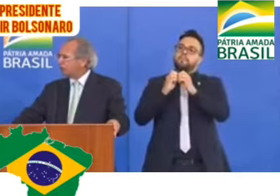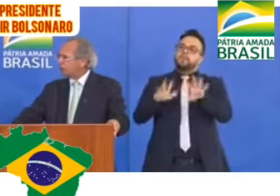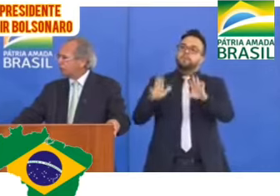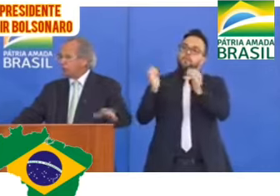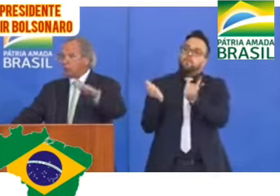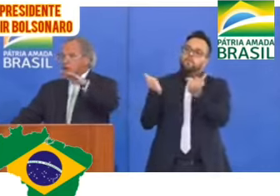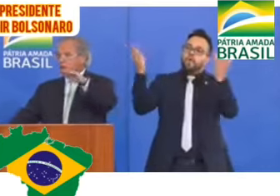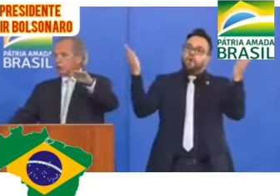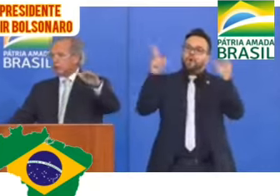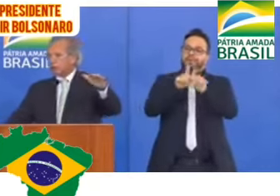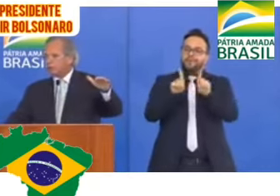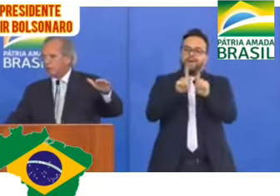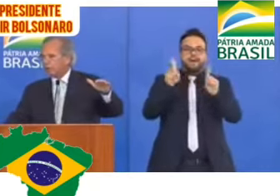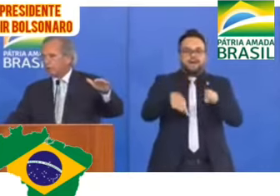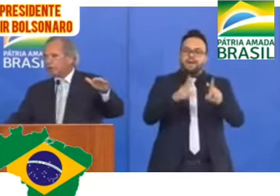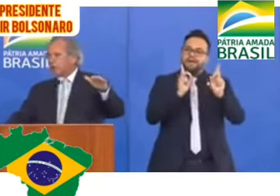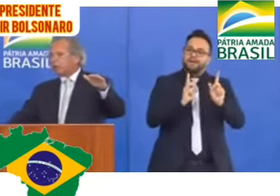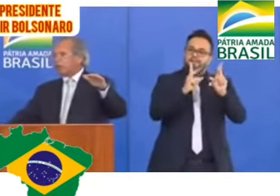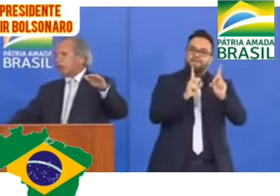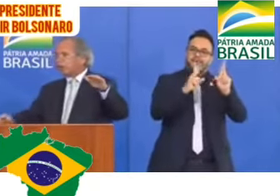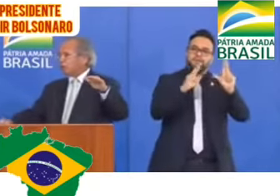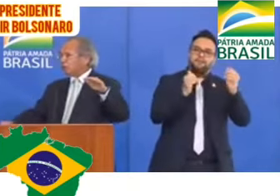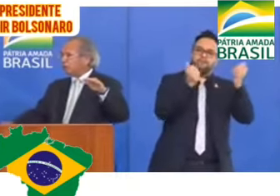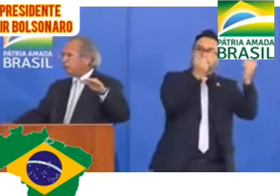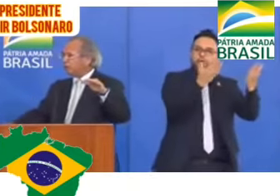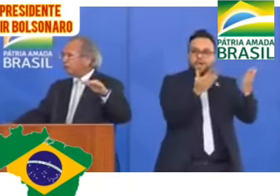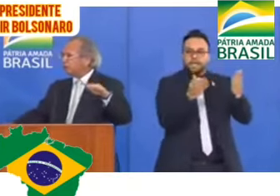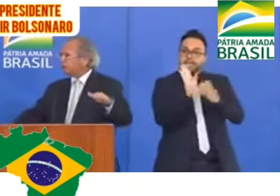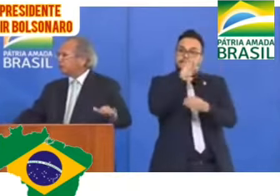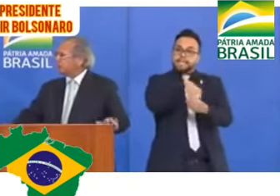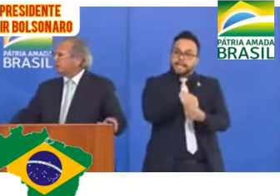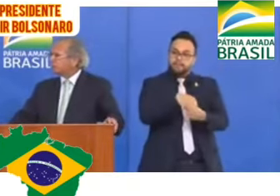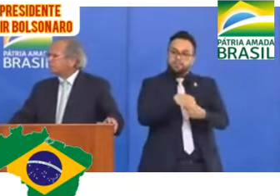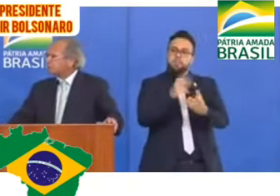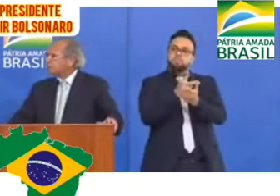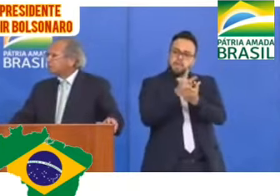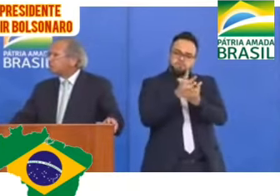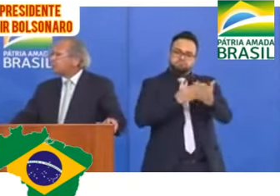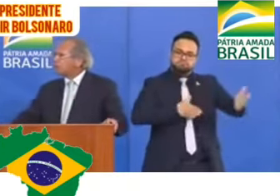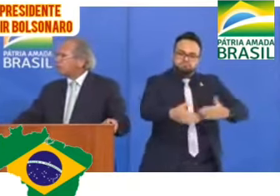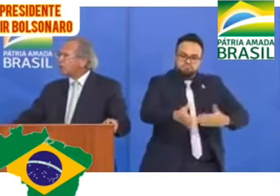com tanta violência. Então, as exportações seguiram. Dentro do país,